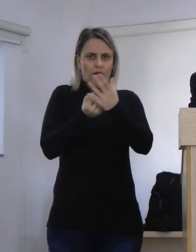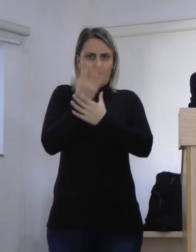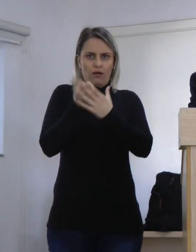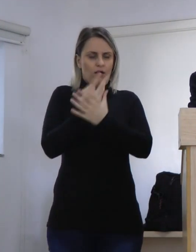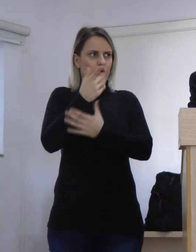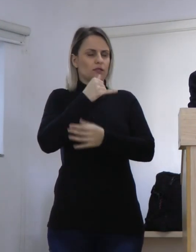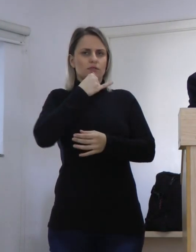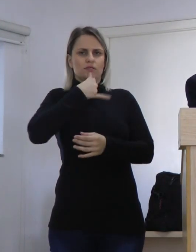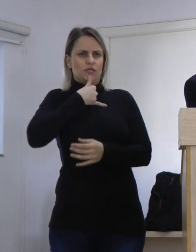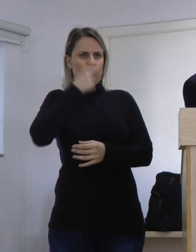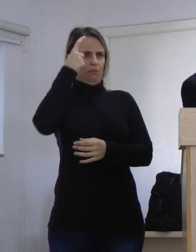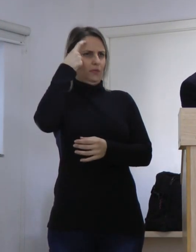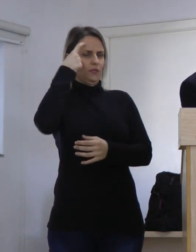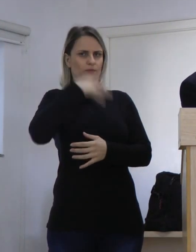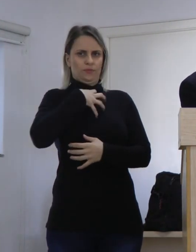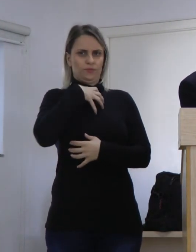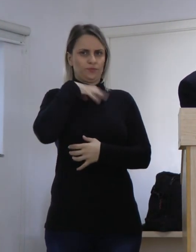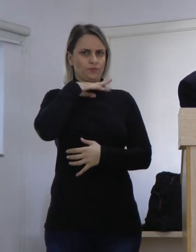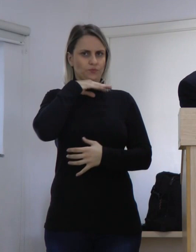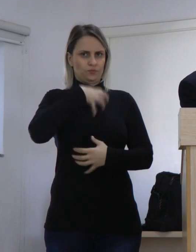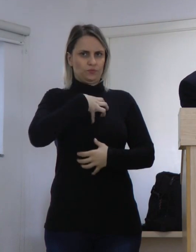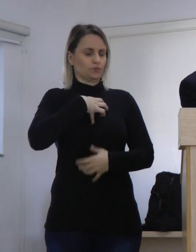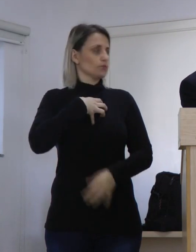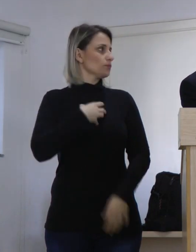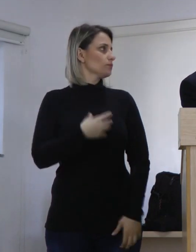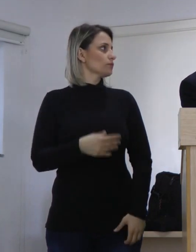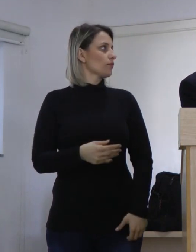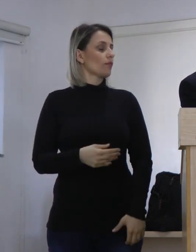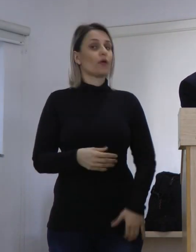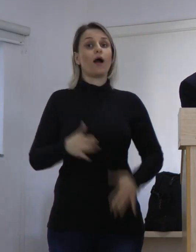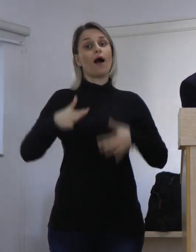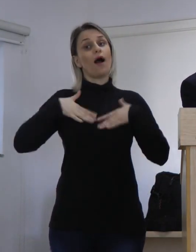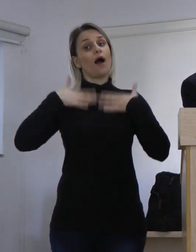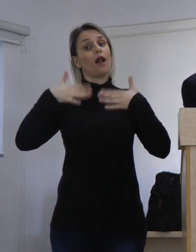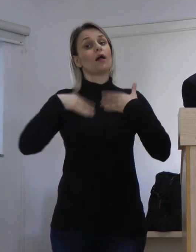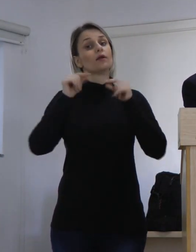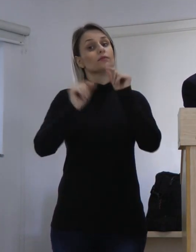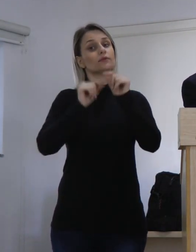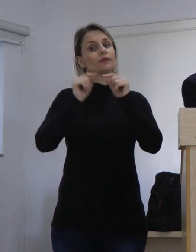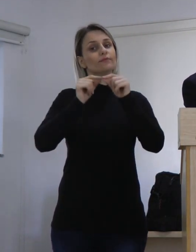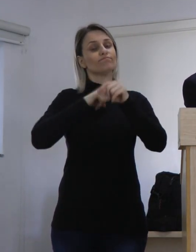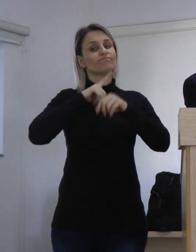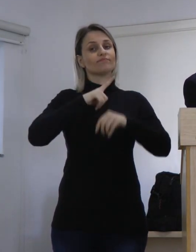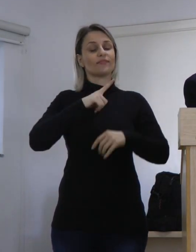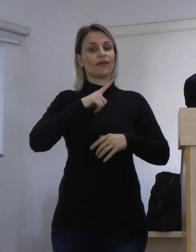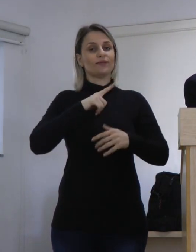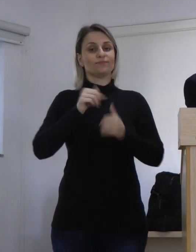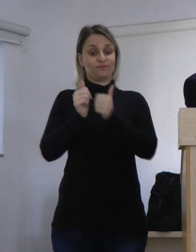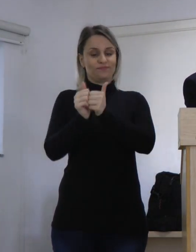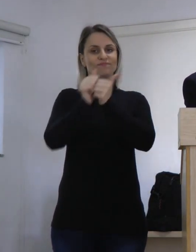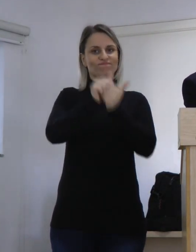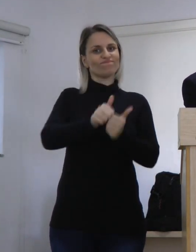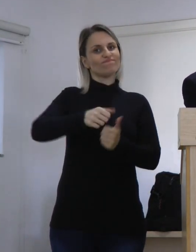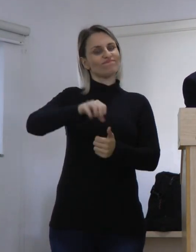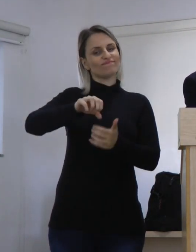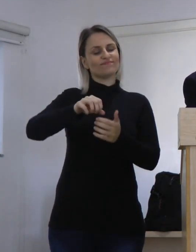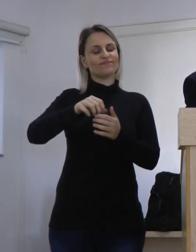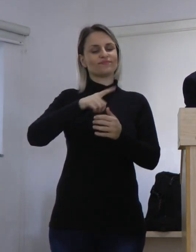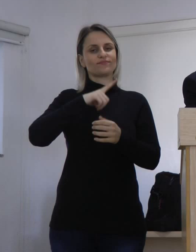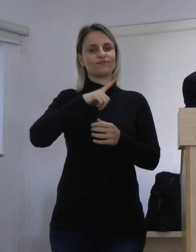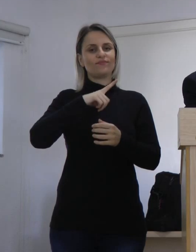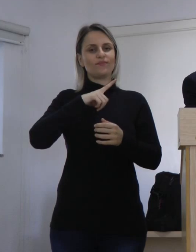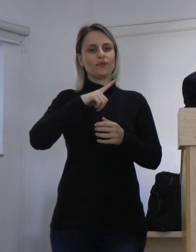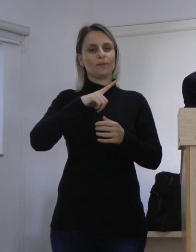sentimentos. E o que é alegria? Alegria é satisfação, é contentamento, é adaptação. Mas vejam que